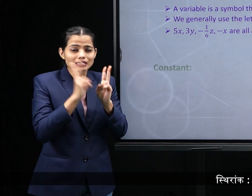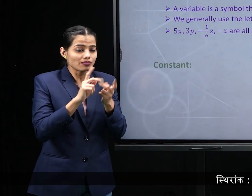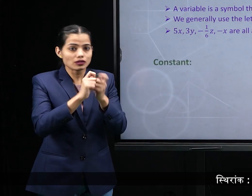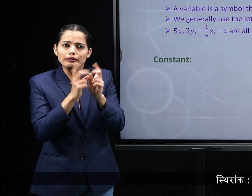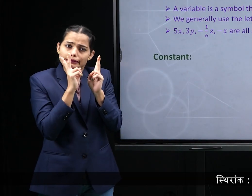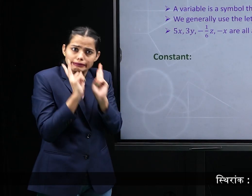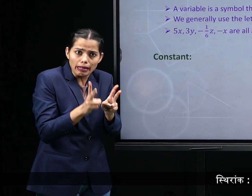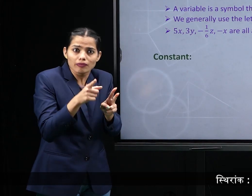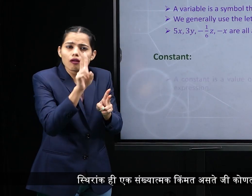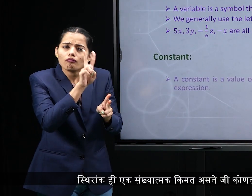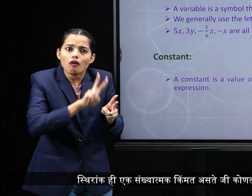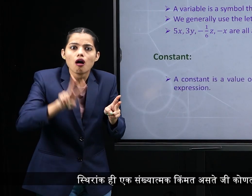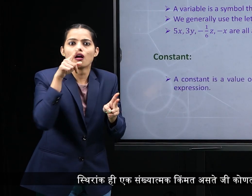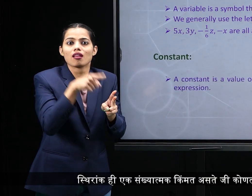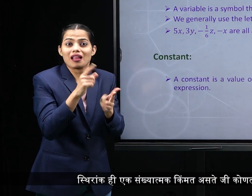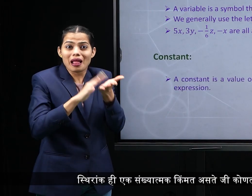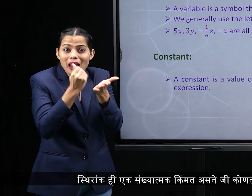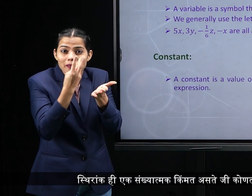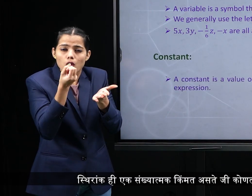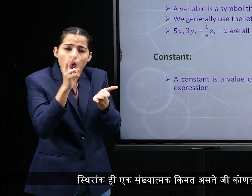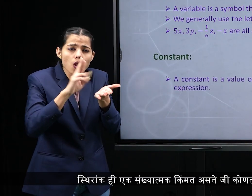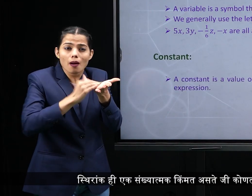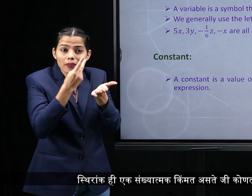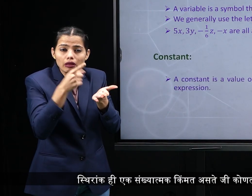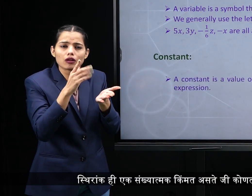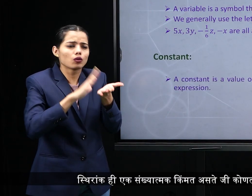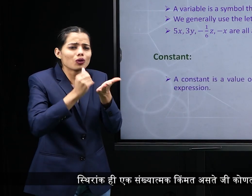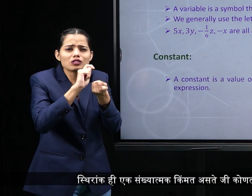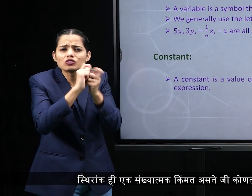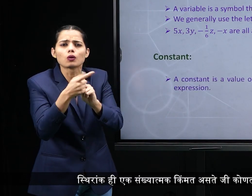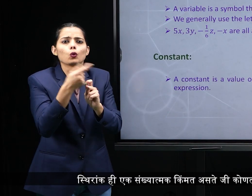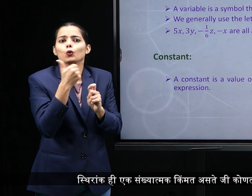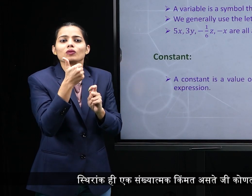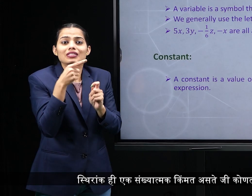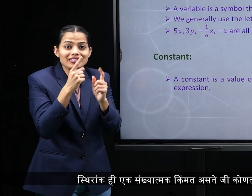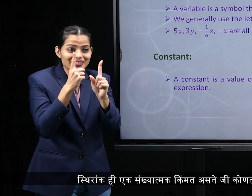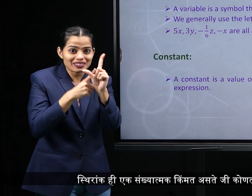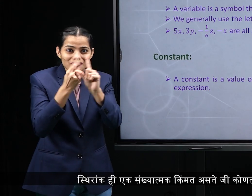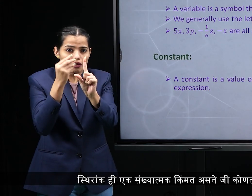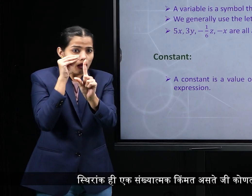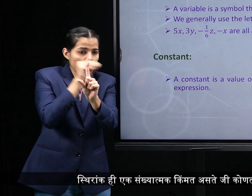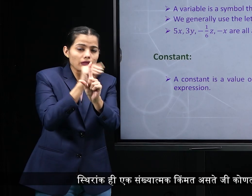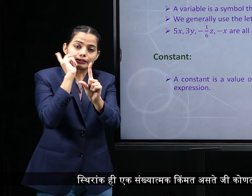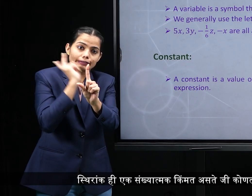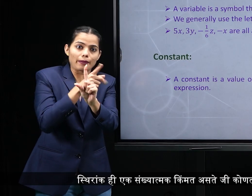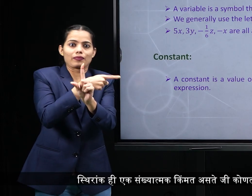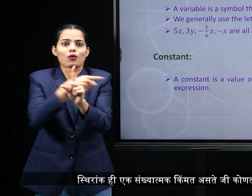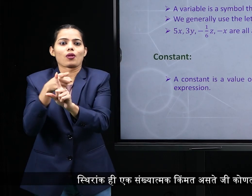स्थिरांक. स्थिरांक ही एक संख्यात्मक किंमत असते जी कोणत्याही बीजगणितीय संख्येत बदलत